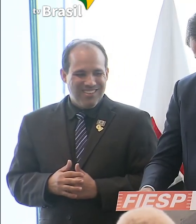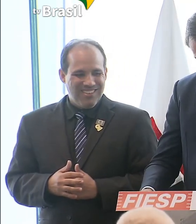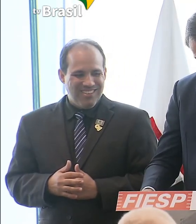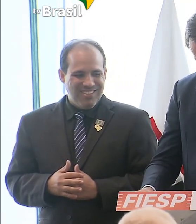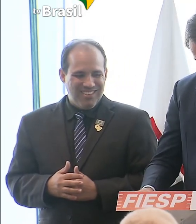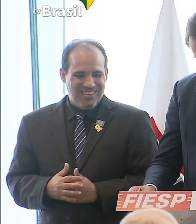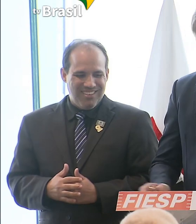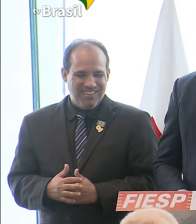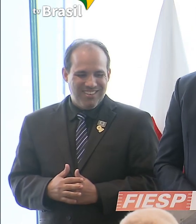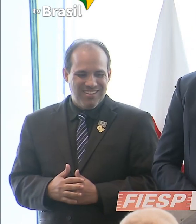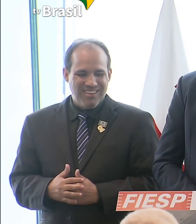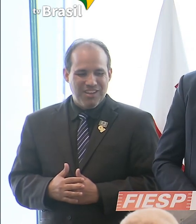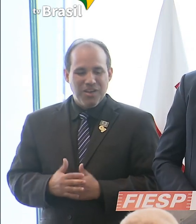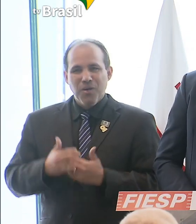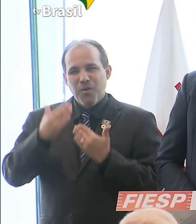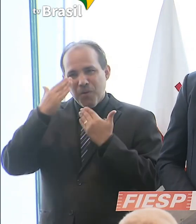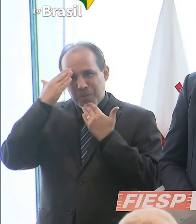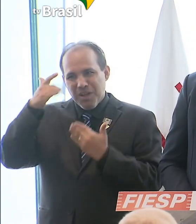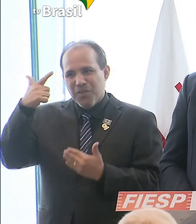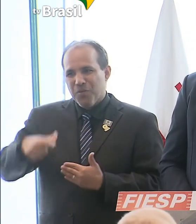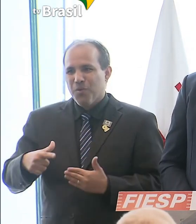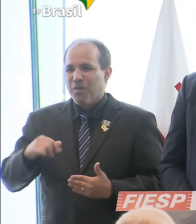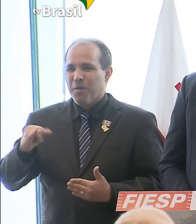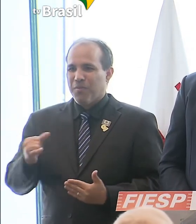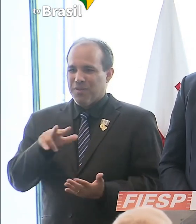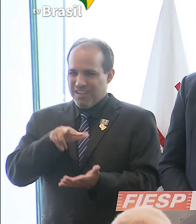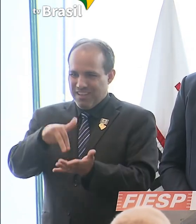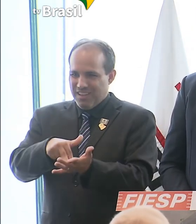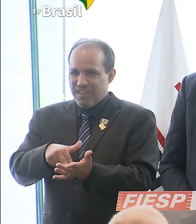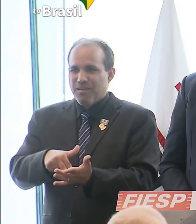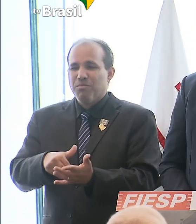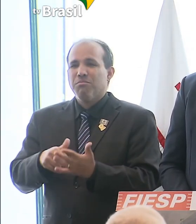Bolsonaro falou sobre economia, investimentos e redução de impostos.